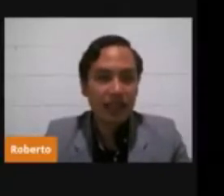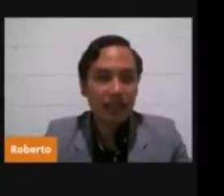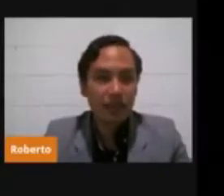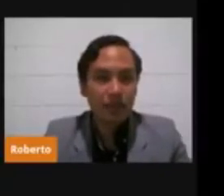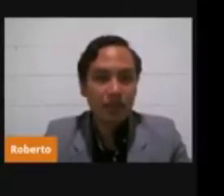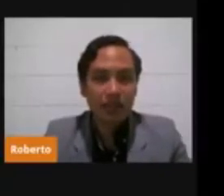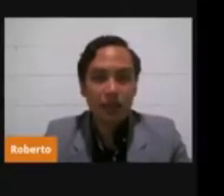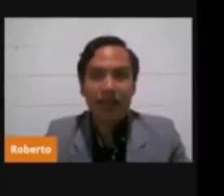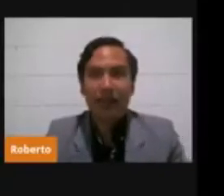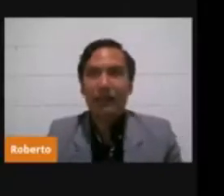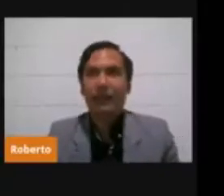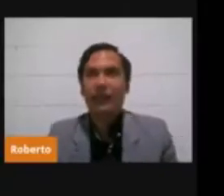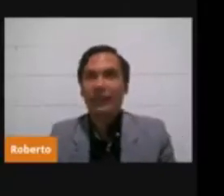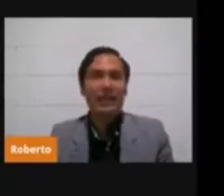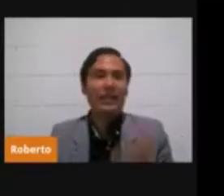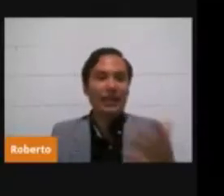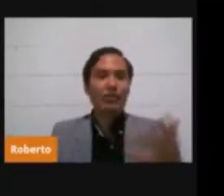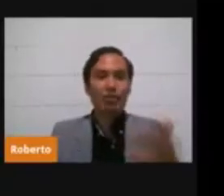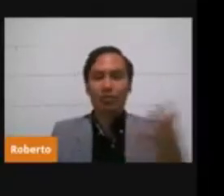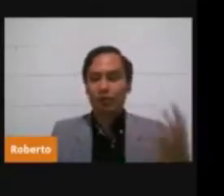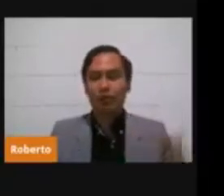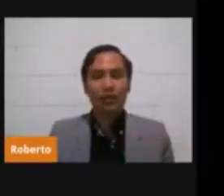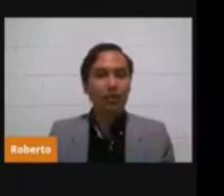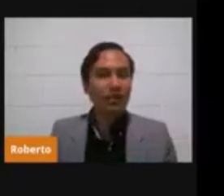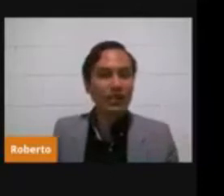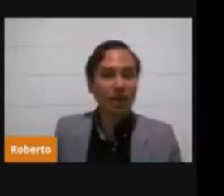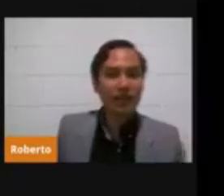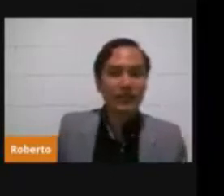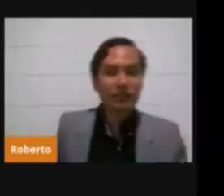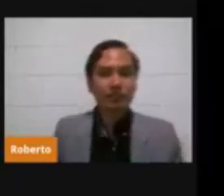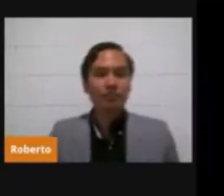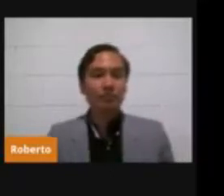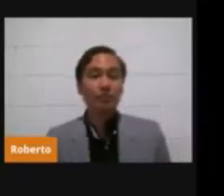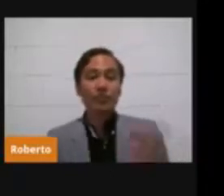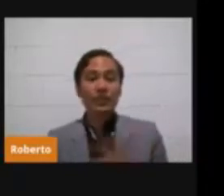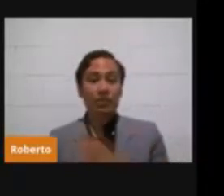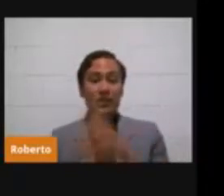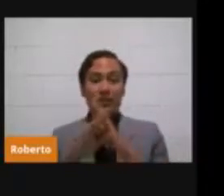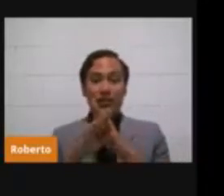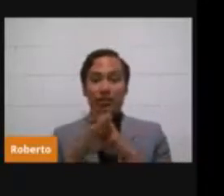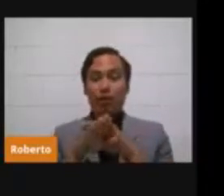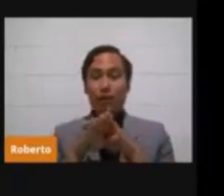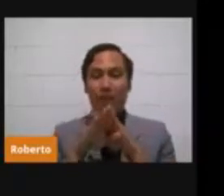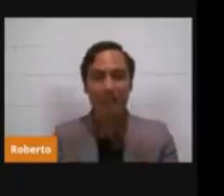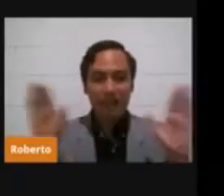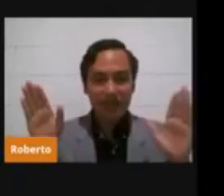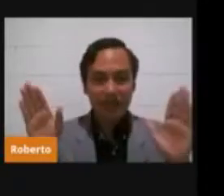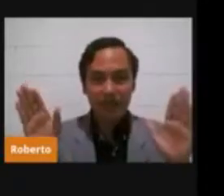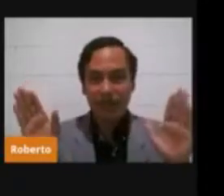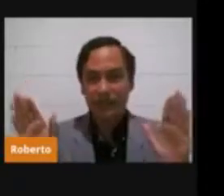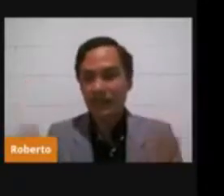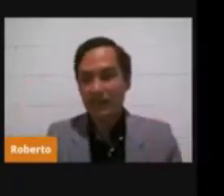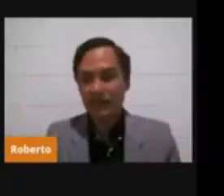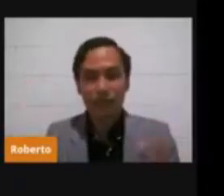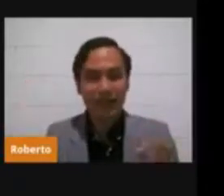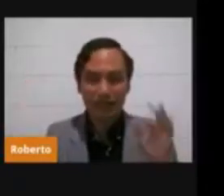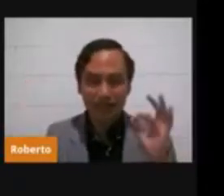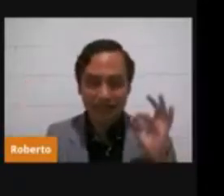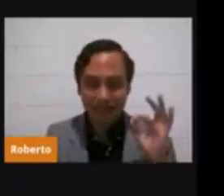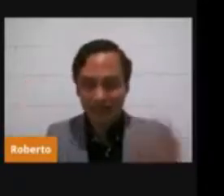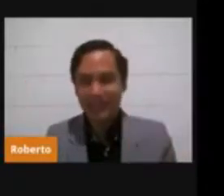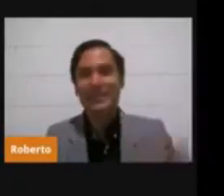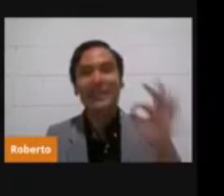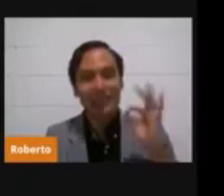y escribimos en qué derechos somos todos y todas iguales. Entonces, completamente diferente, el ser humano es